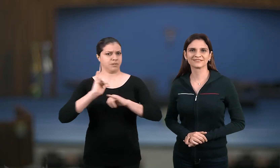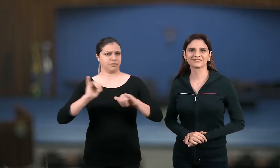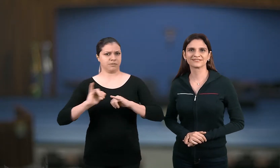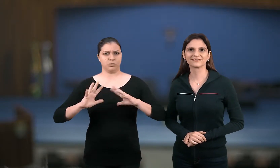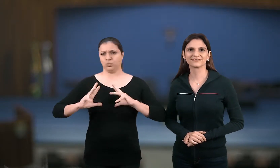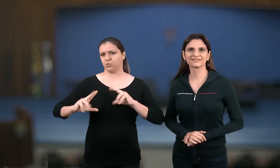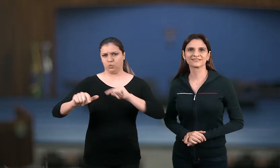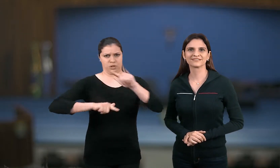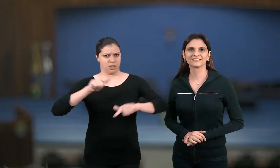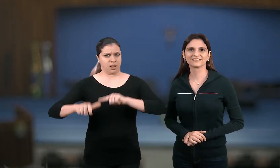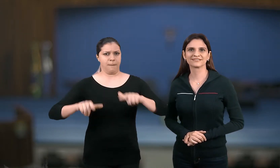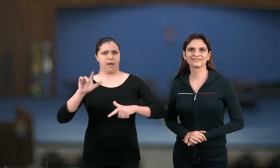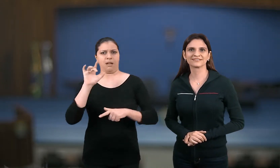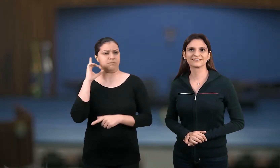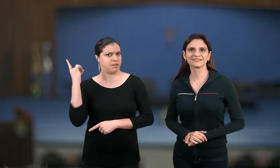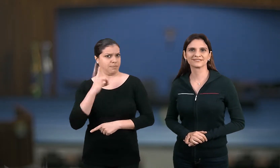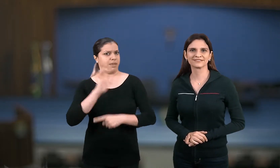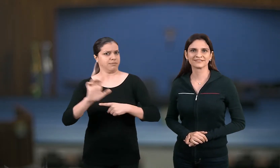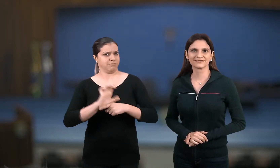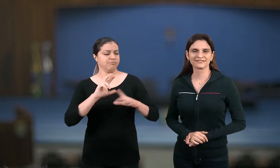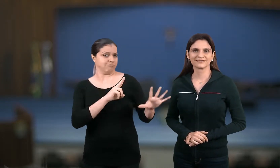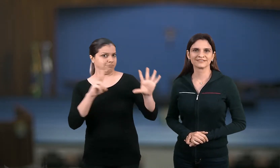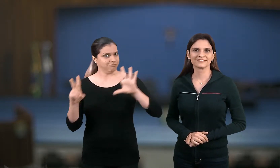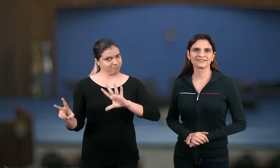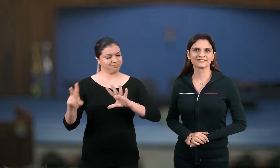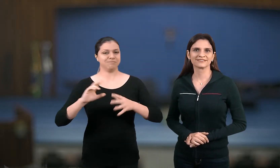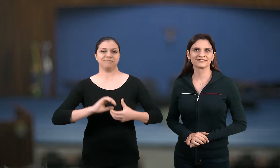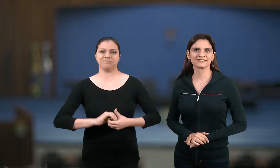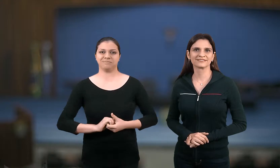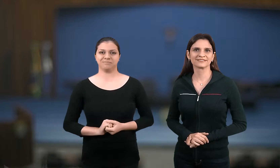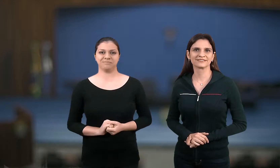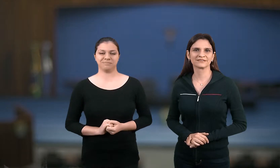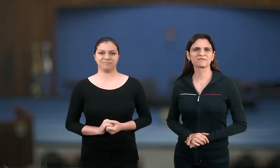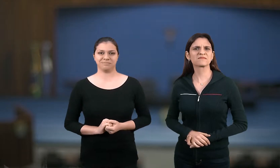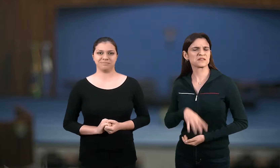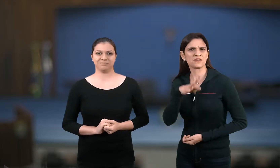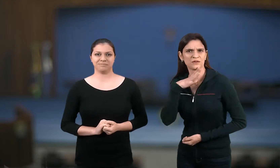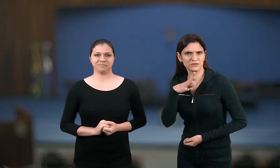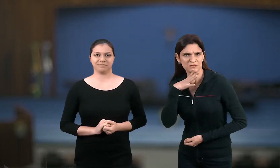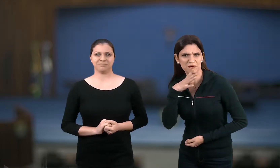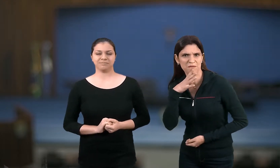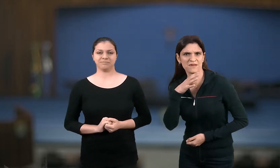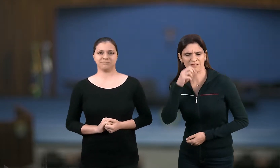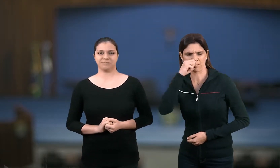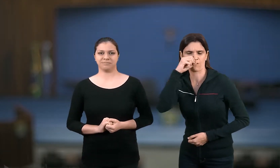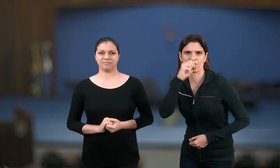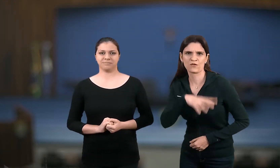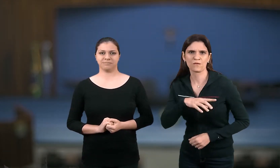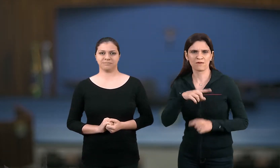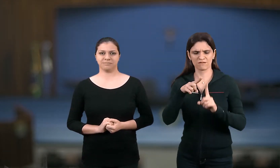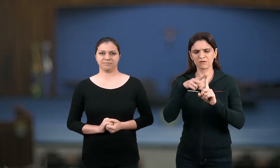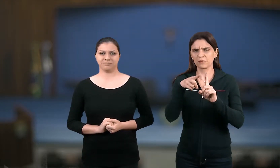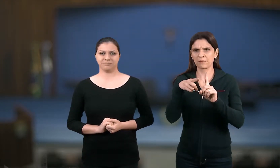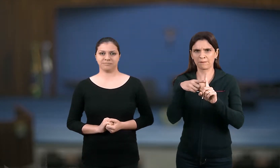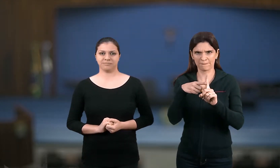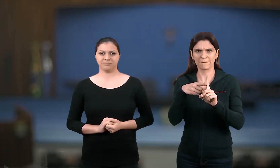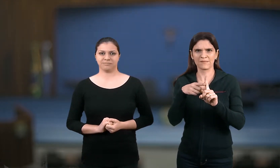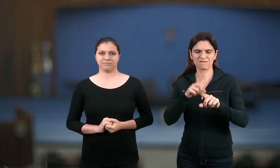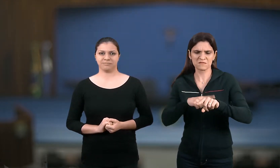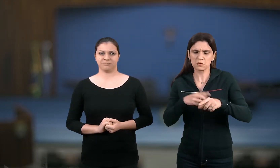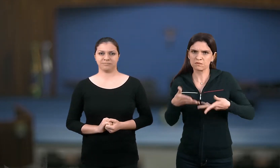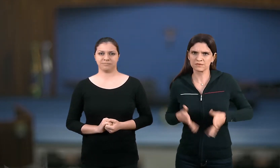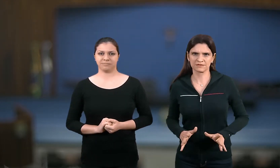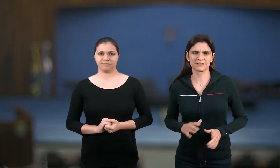fica sabendo das ações dos deputados estaduais na última semana. Você já ouviu falar em violência